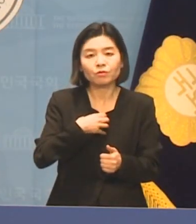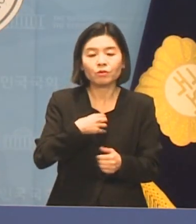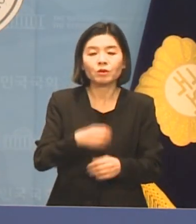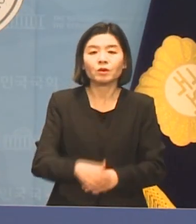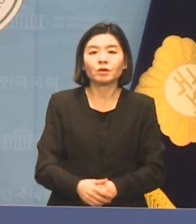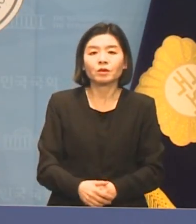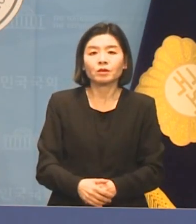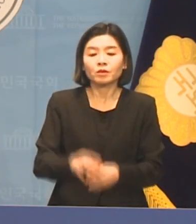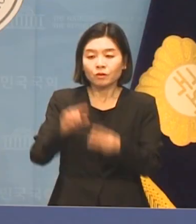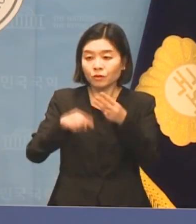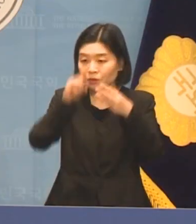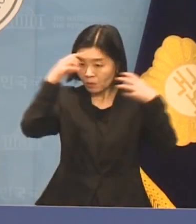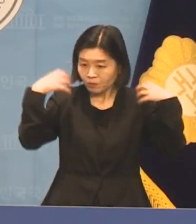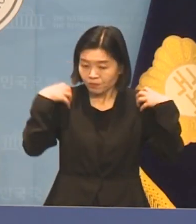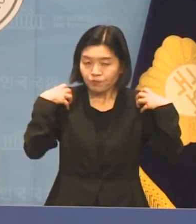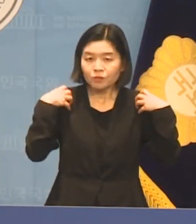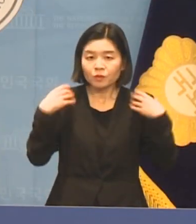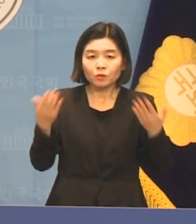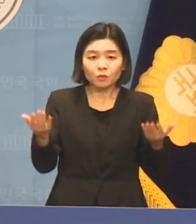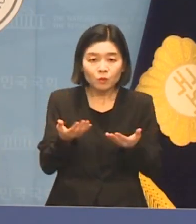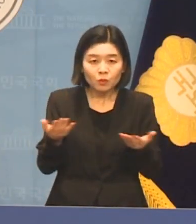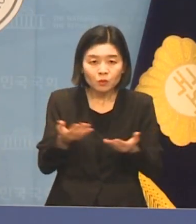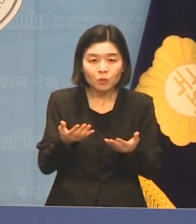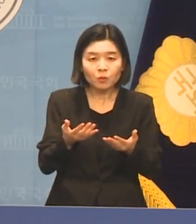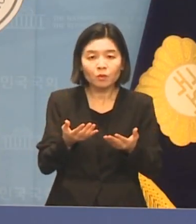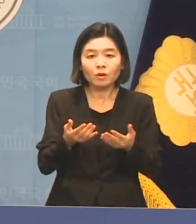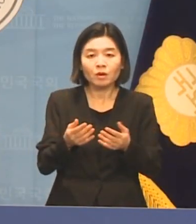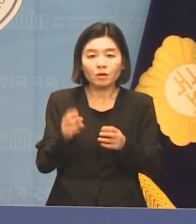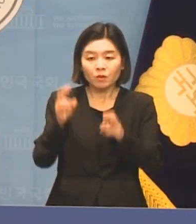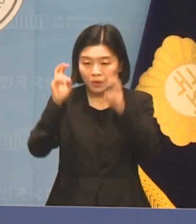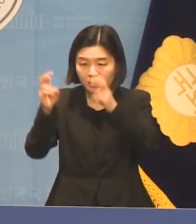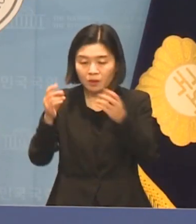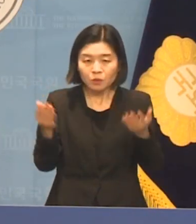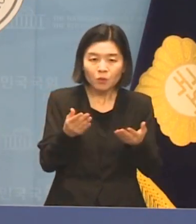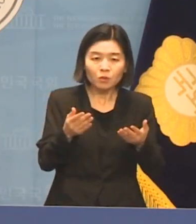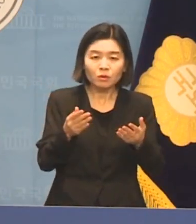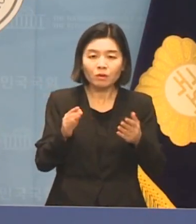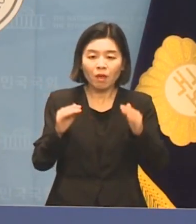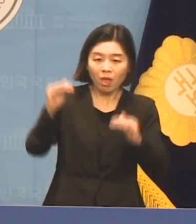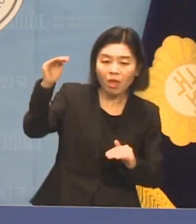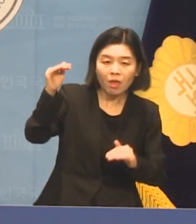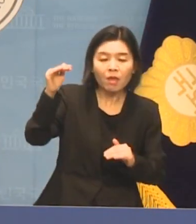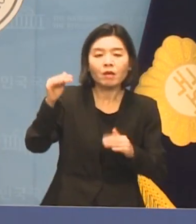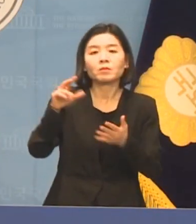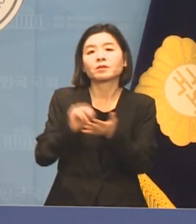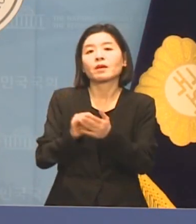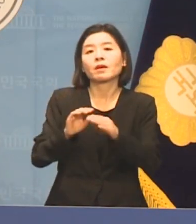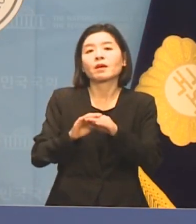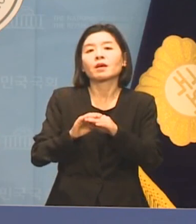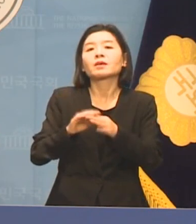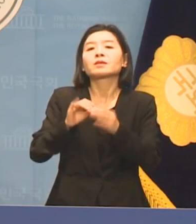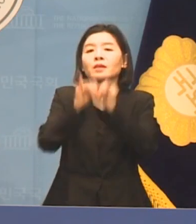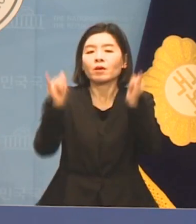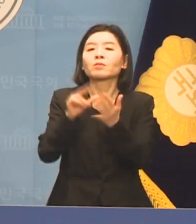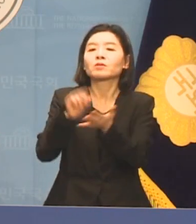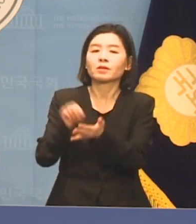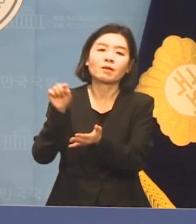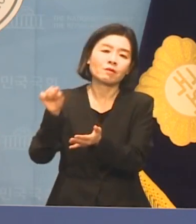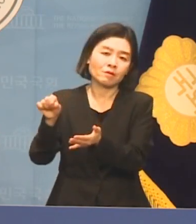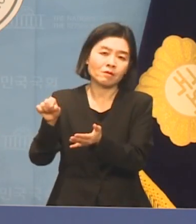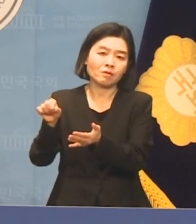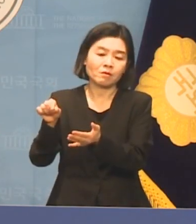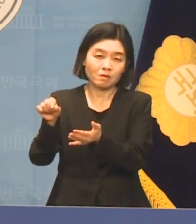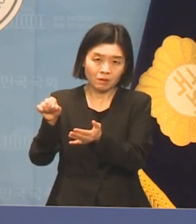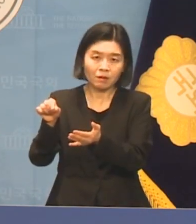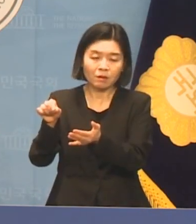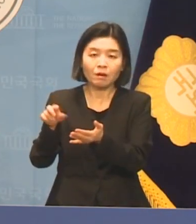윤석열 정부는 노동시장 이중구조를 방치해서는 안 되는 사회 문제라고 한다. 그렇다면 그